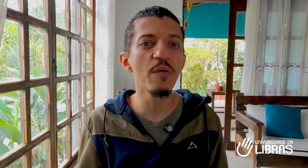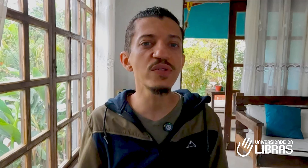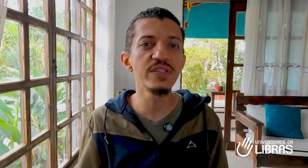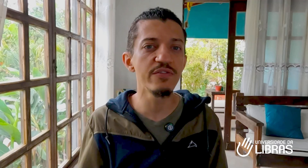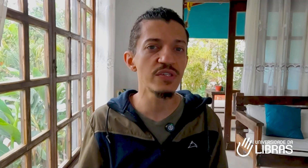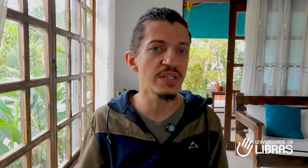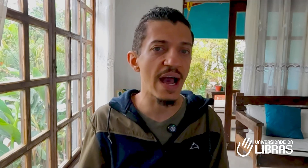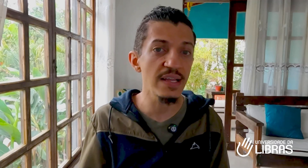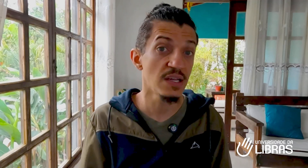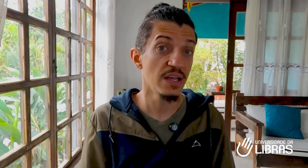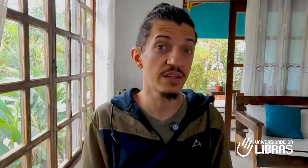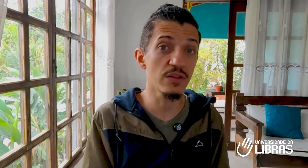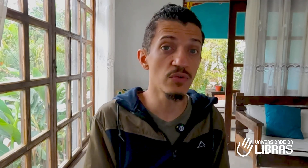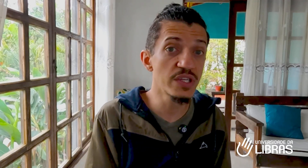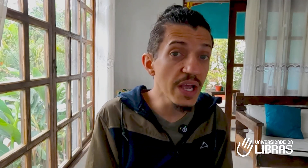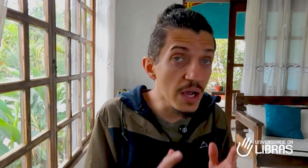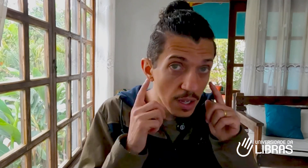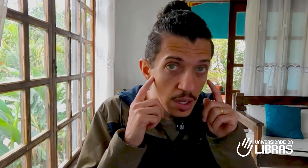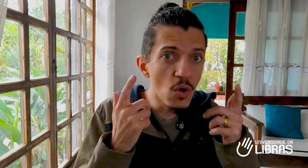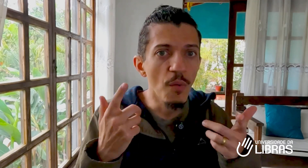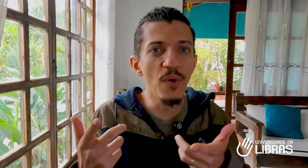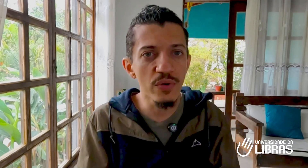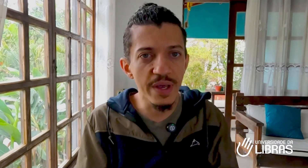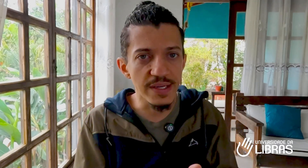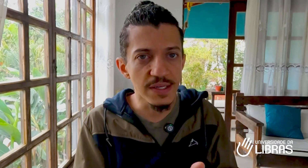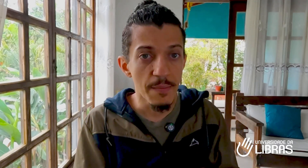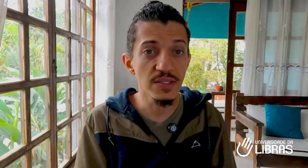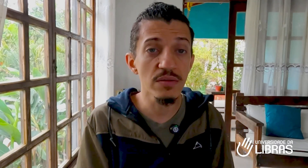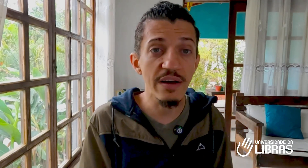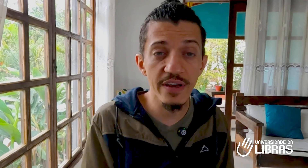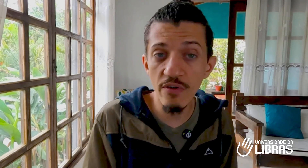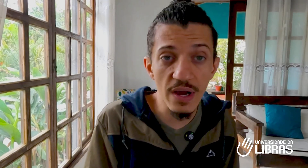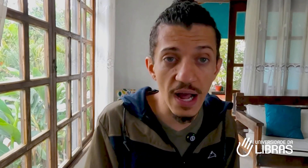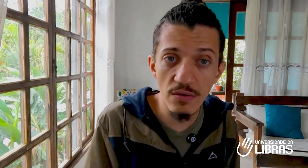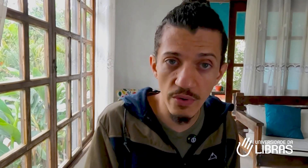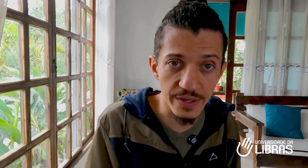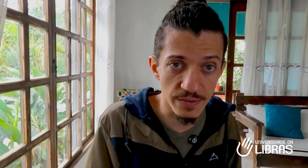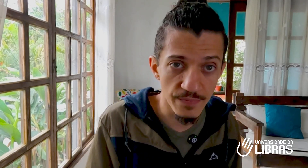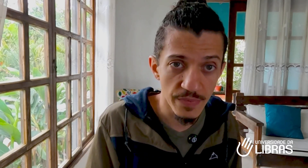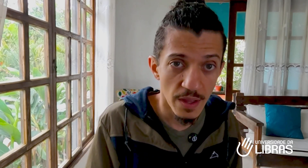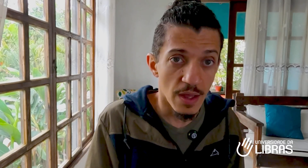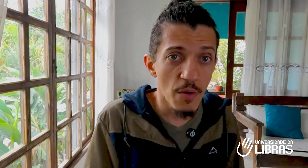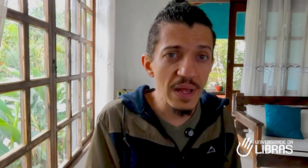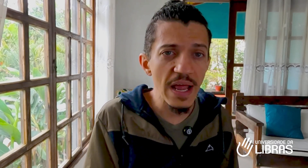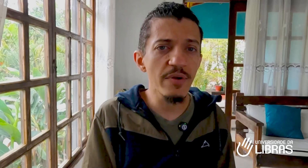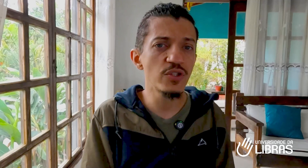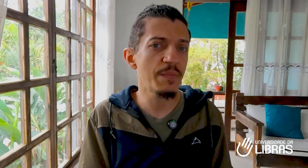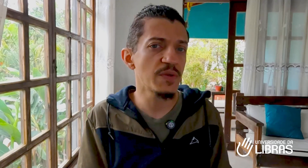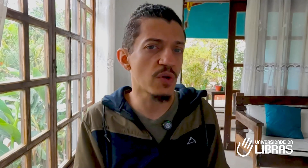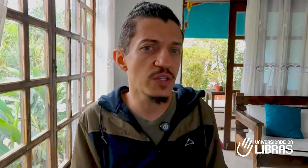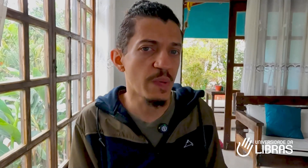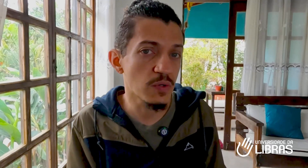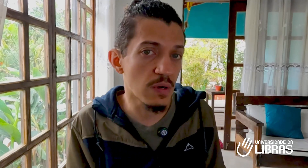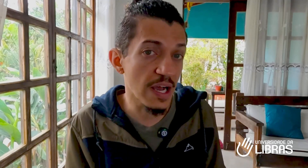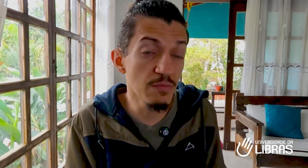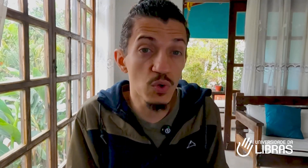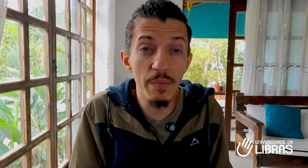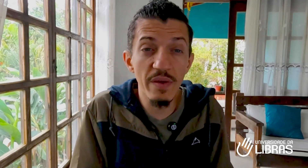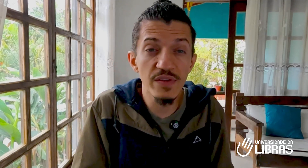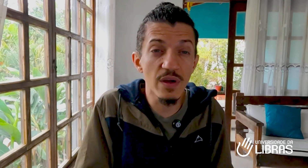possível de sinais e traduzir o português. Mas eu estava equivocado com isso. Eu me lembro de um episódio em particular que mudou a minha visão sobre